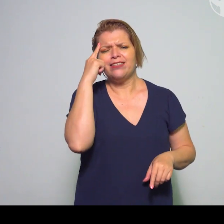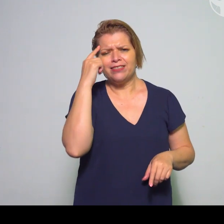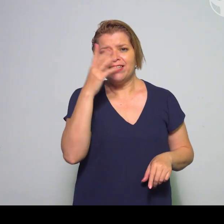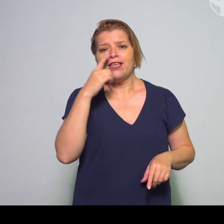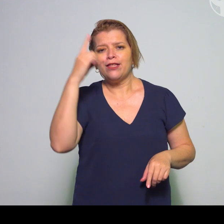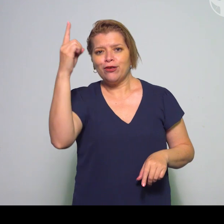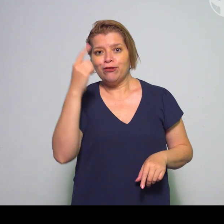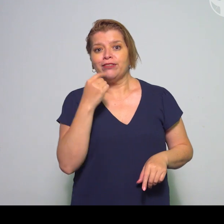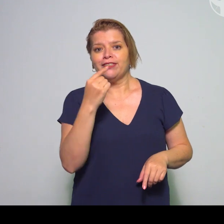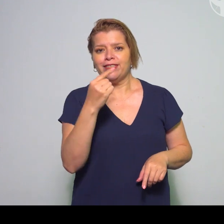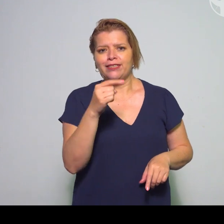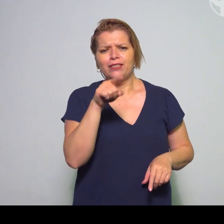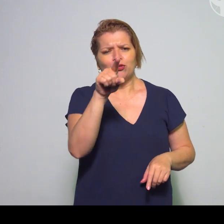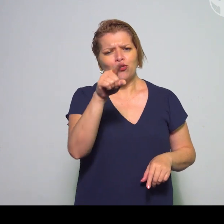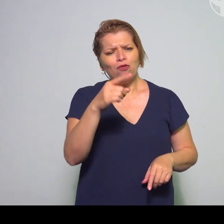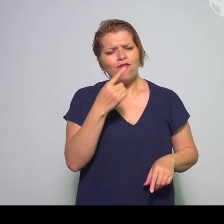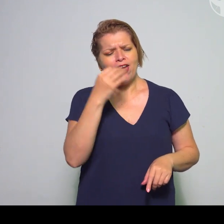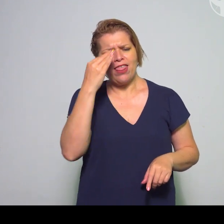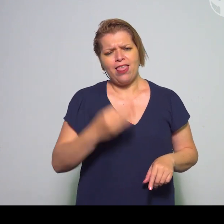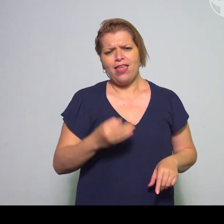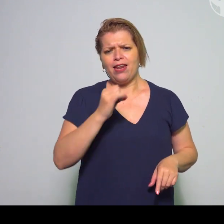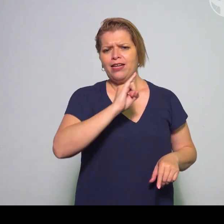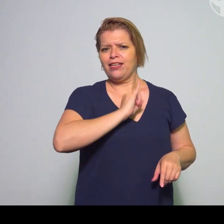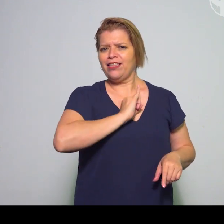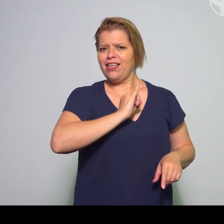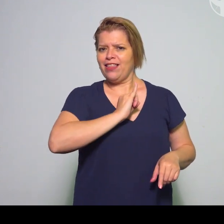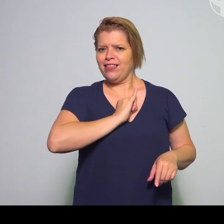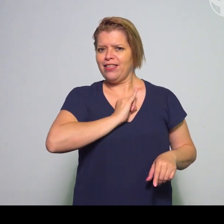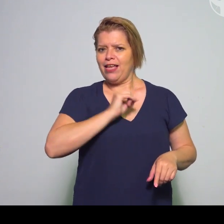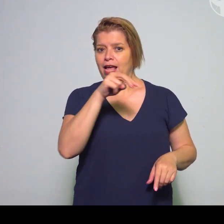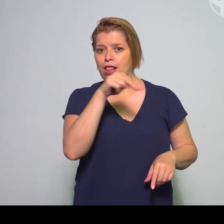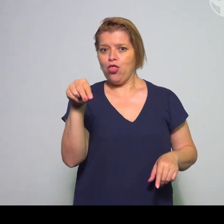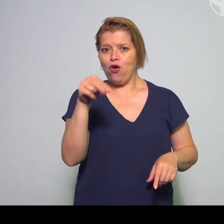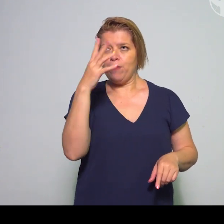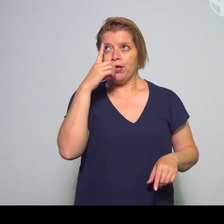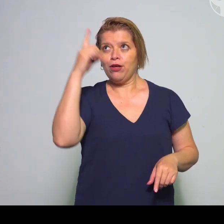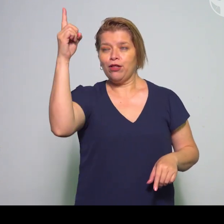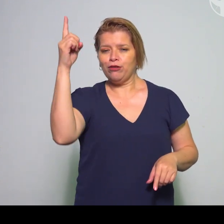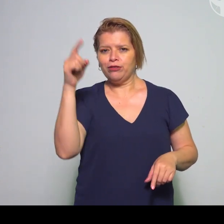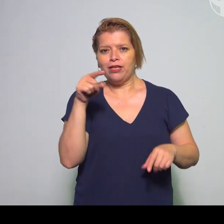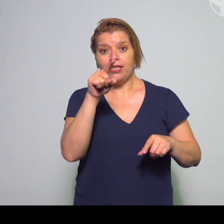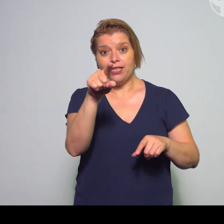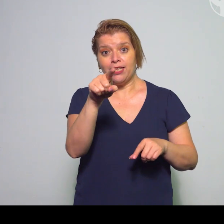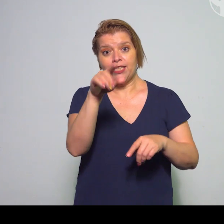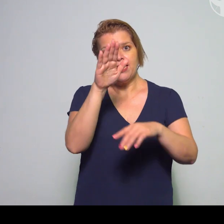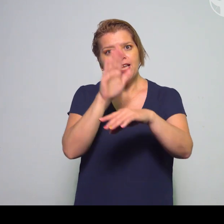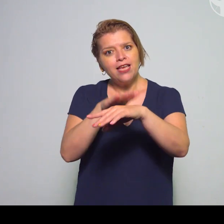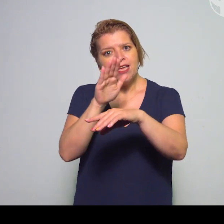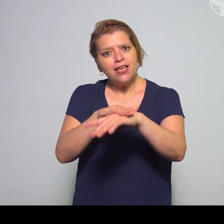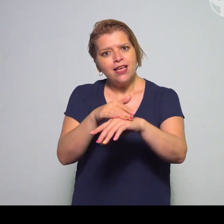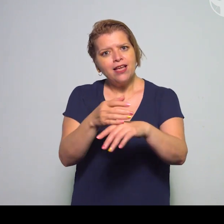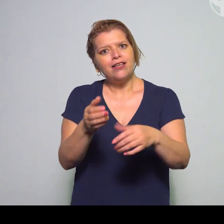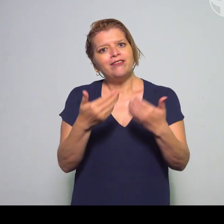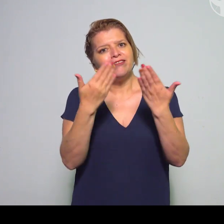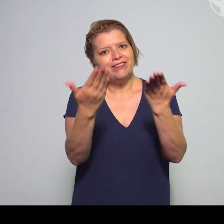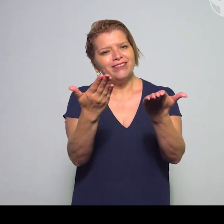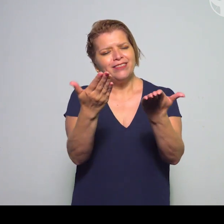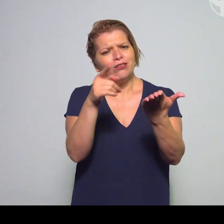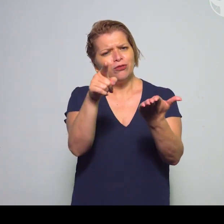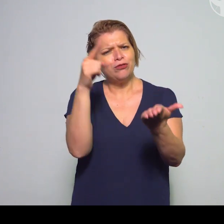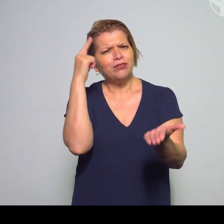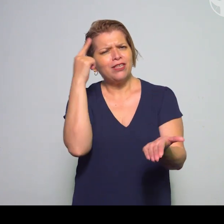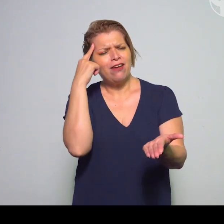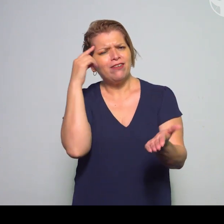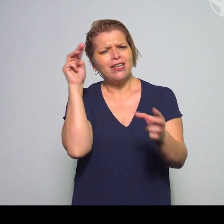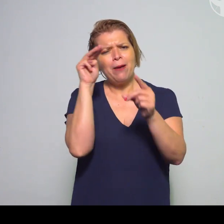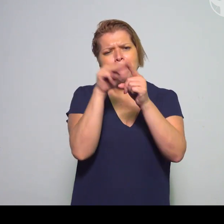ti. ¿Sabes cuál es tu verdadera identidad? ¿Sabes cuál es ese nombre con el que Dios te llama? ¿Sabes cuál es el propósito